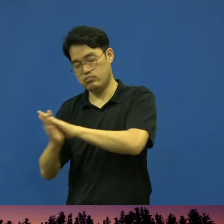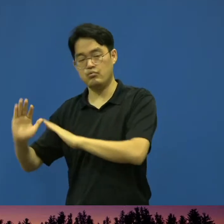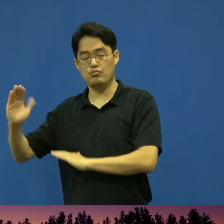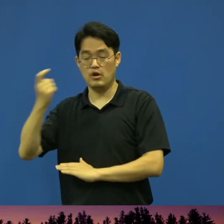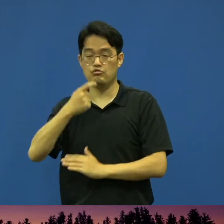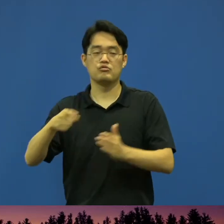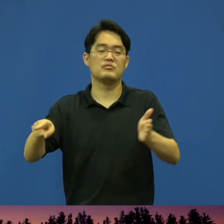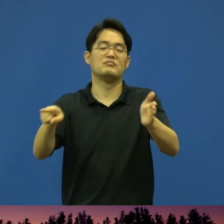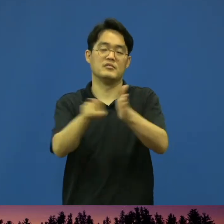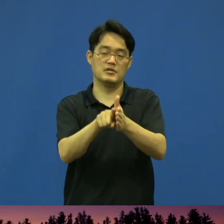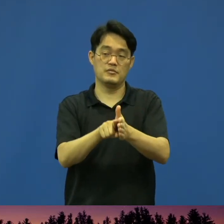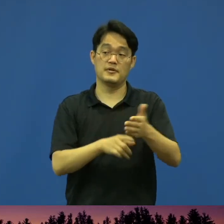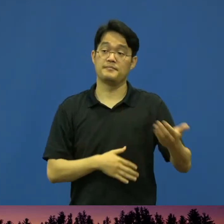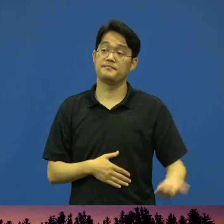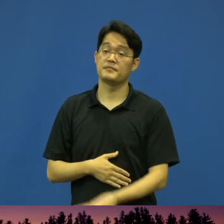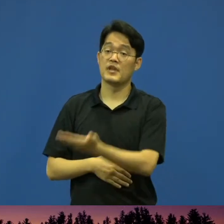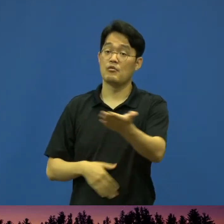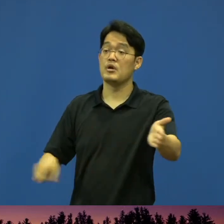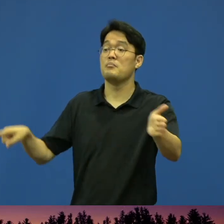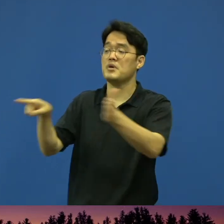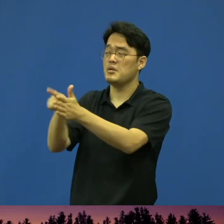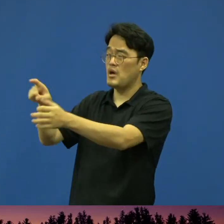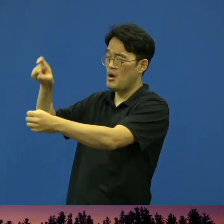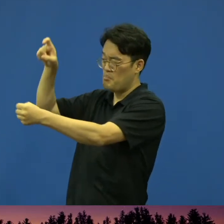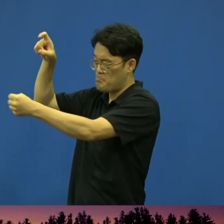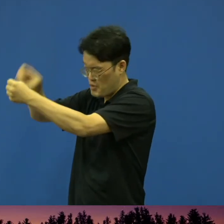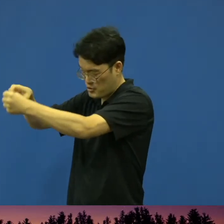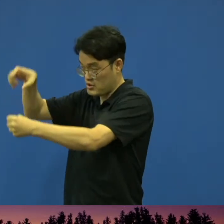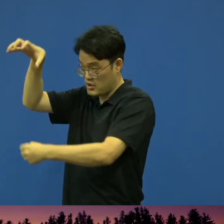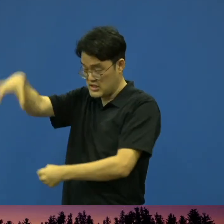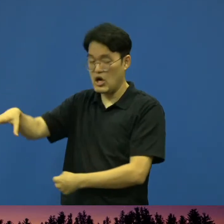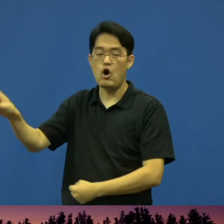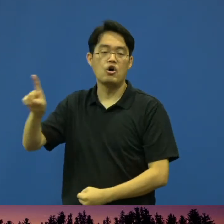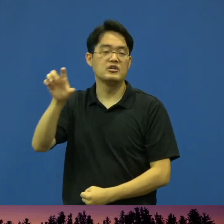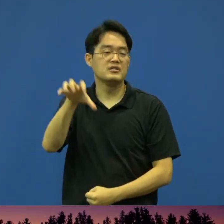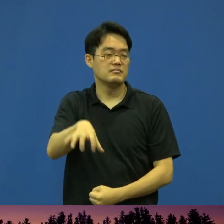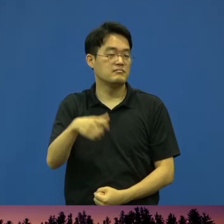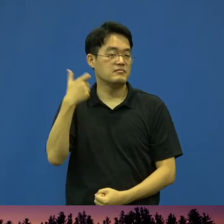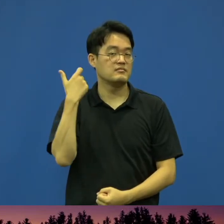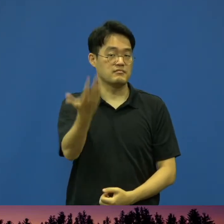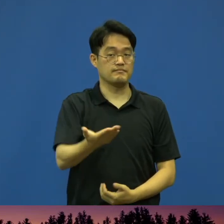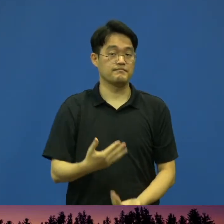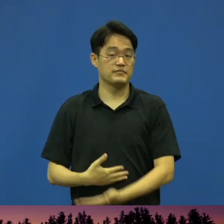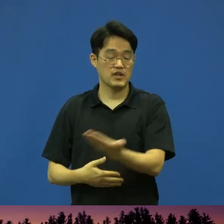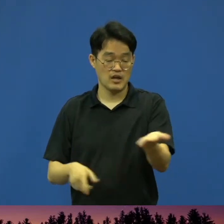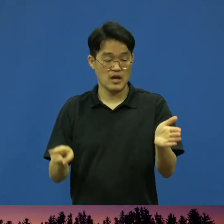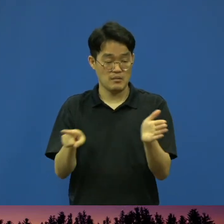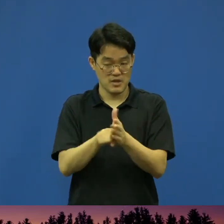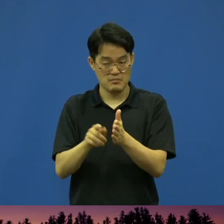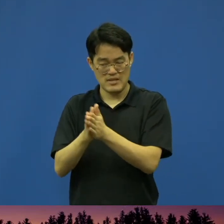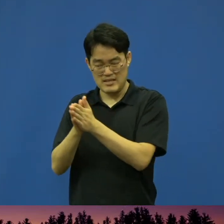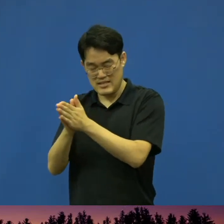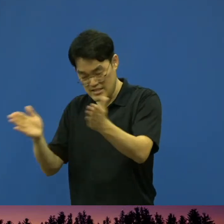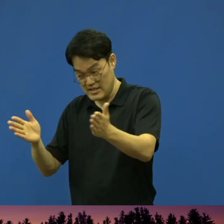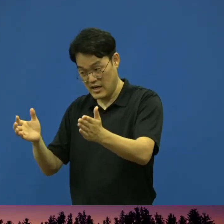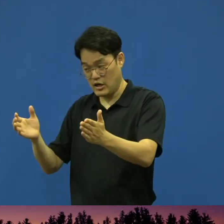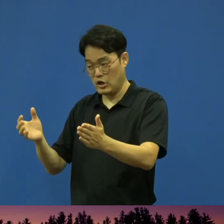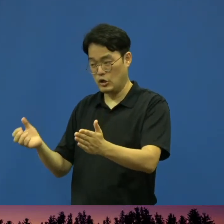여러분, 신앙의 목적지가 어디입니까? 여러분의 신앙의 시작점과 마침점이 어디에서